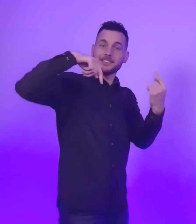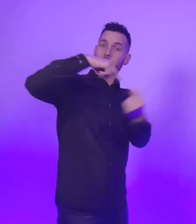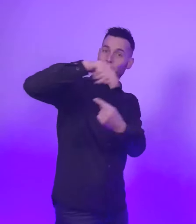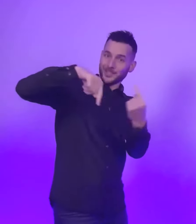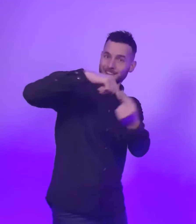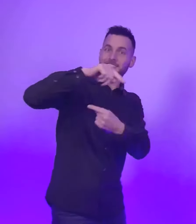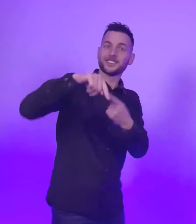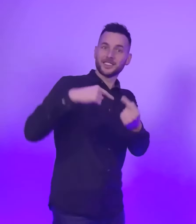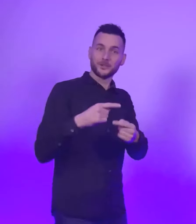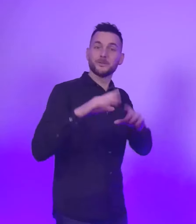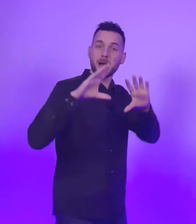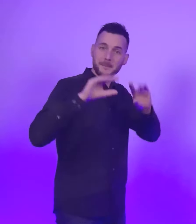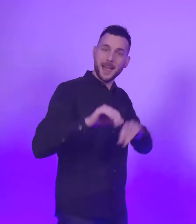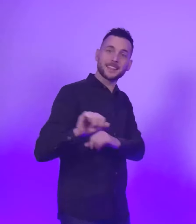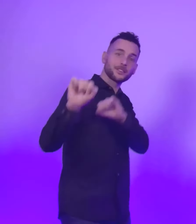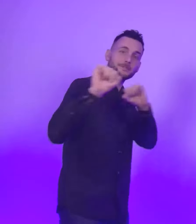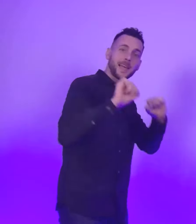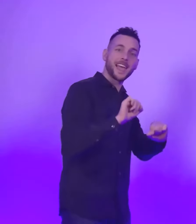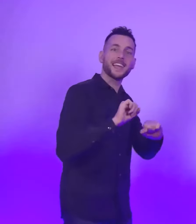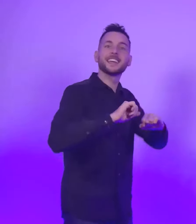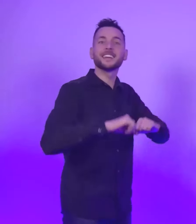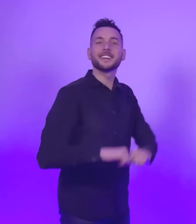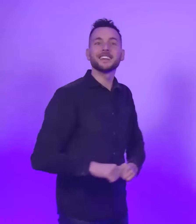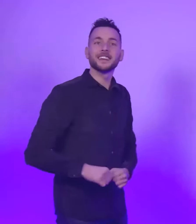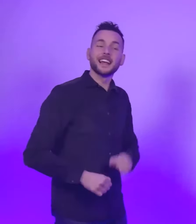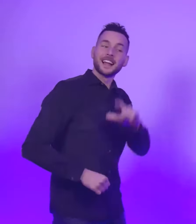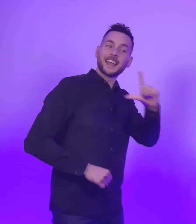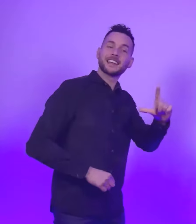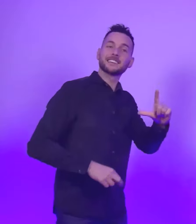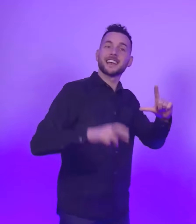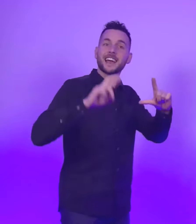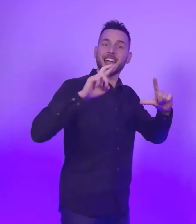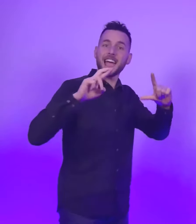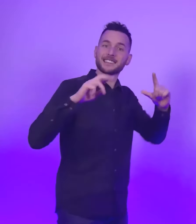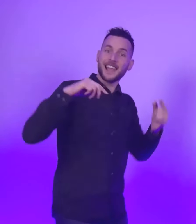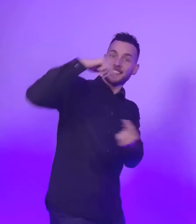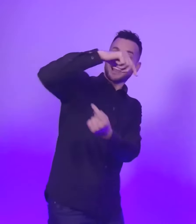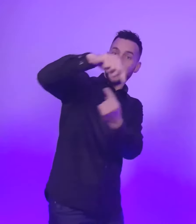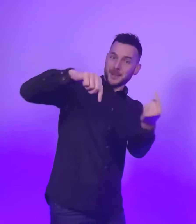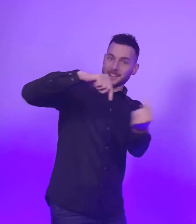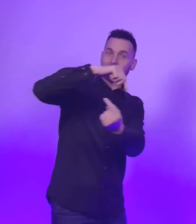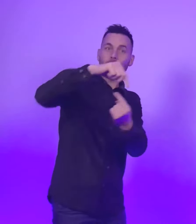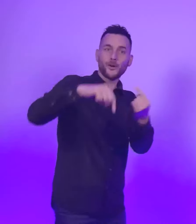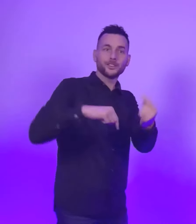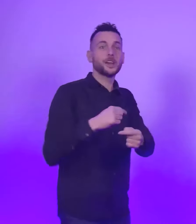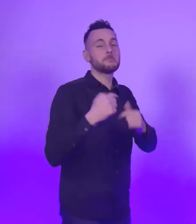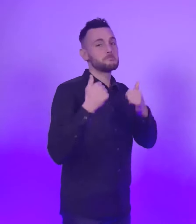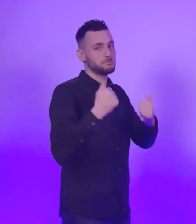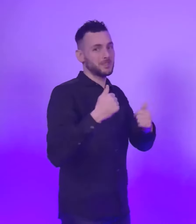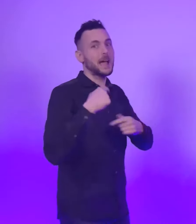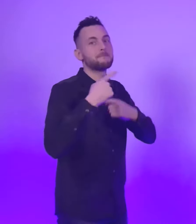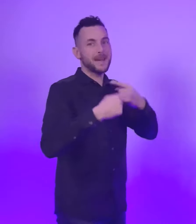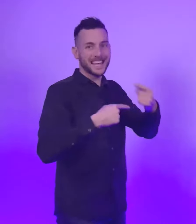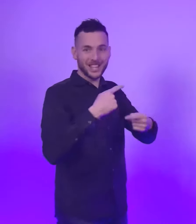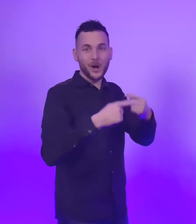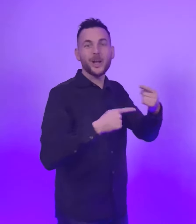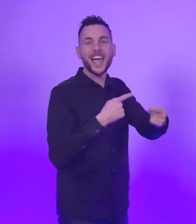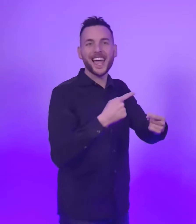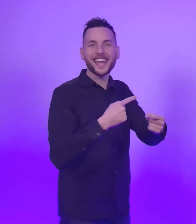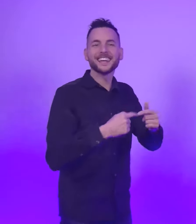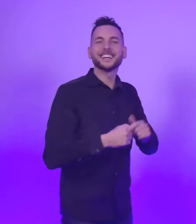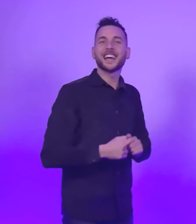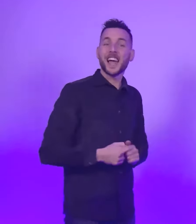eens een rondje, doe maar met ons mee. Hey, links, rechts, draai maar eens een rondje, dat gaat best